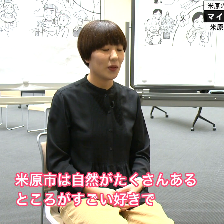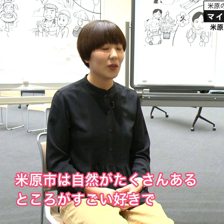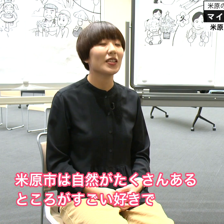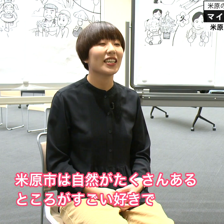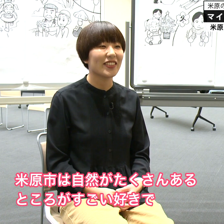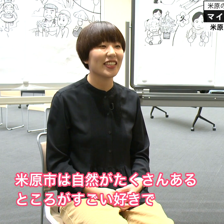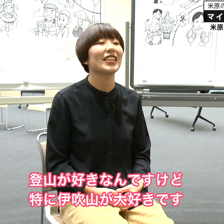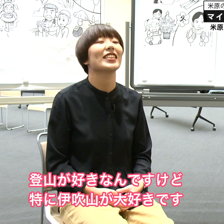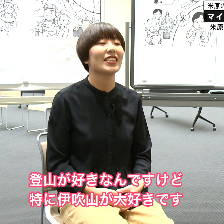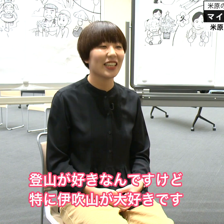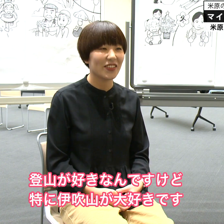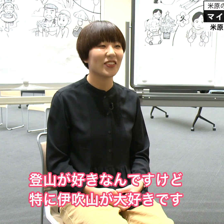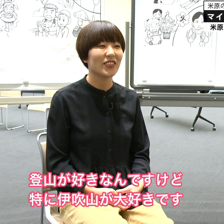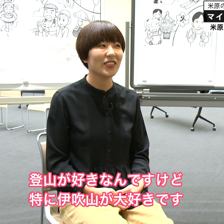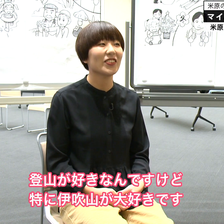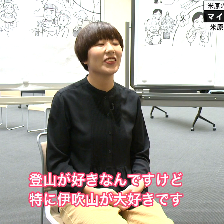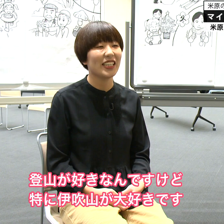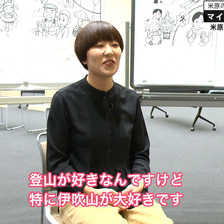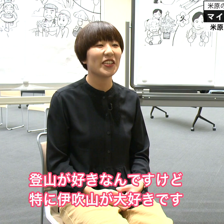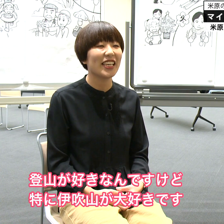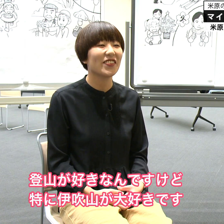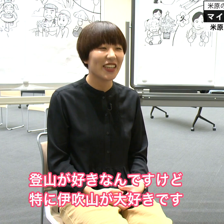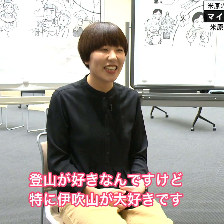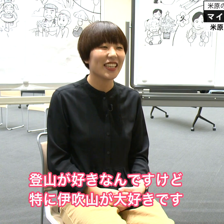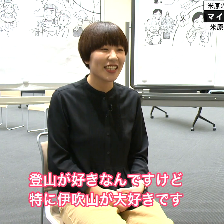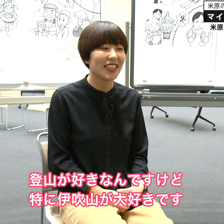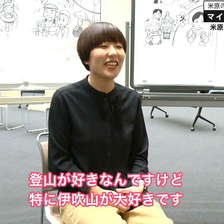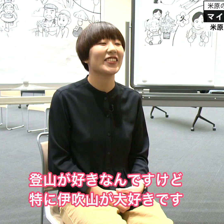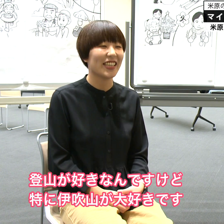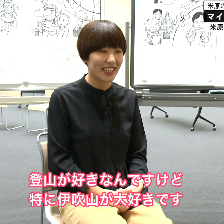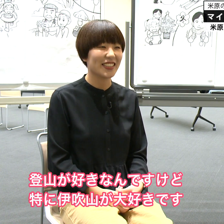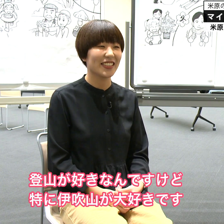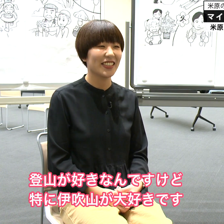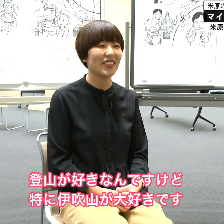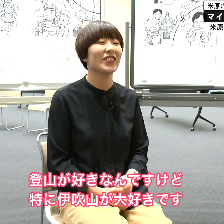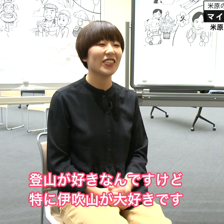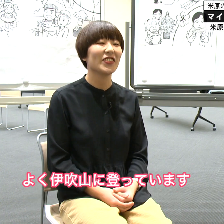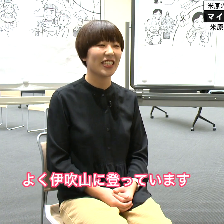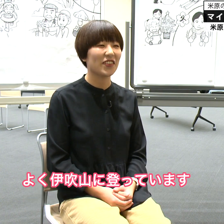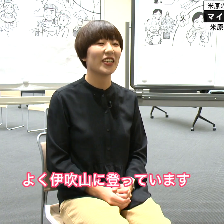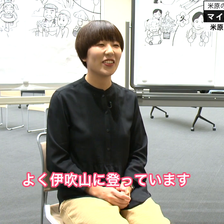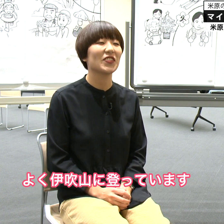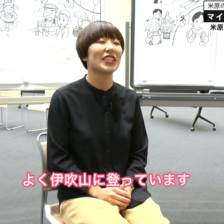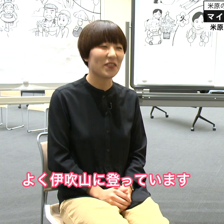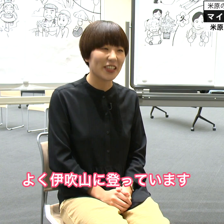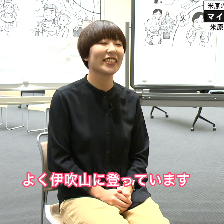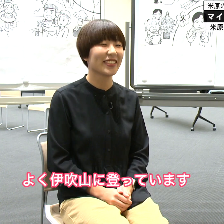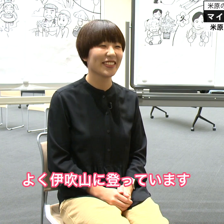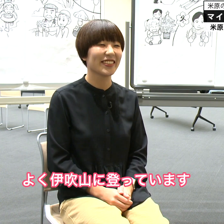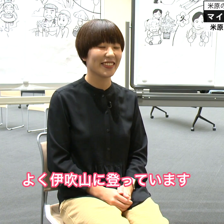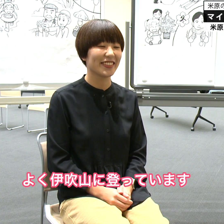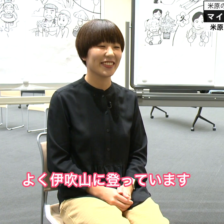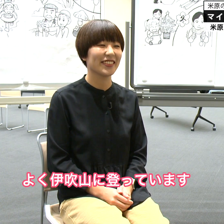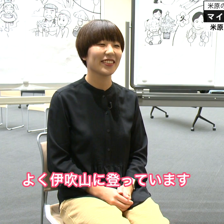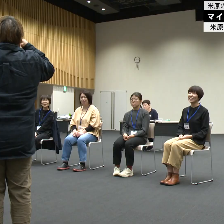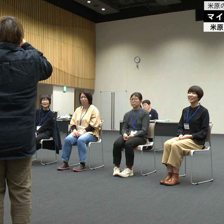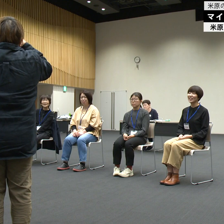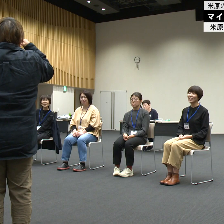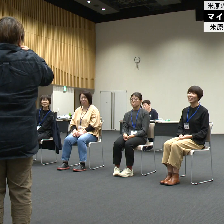登山が好きなんですけど、特に伊吹山が大好きです。よく伊吹山に登ってます。手話